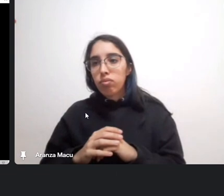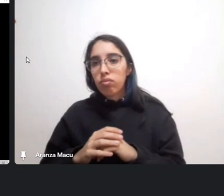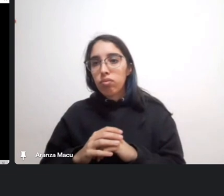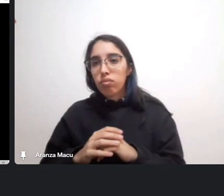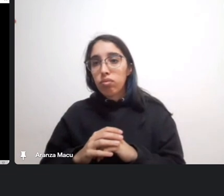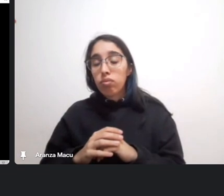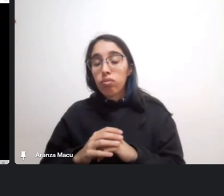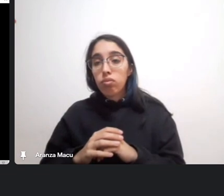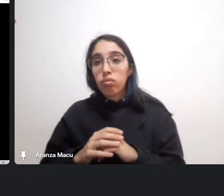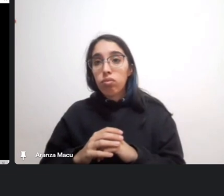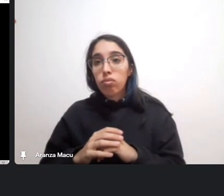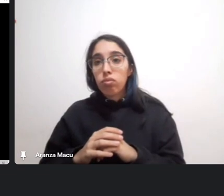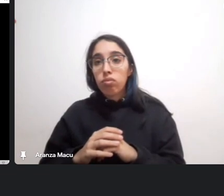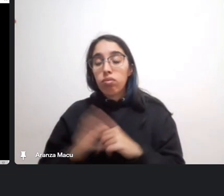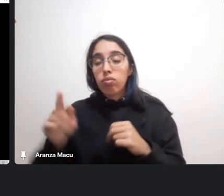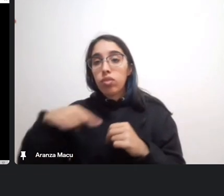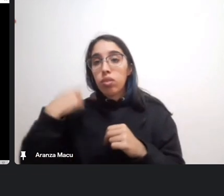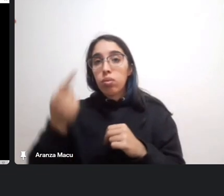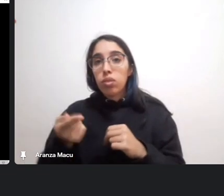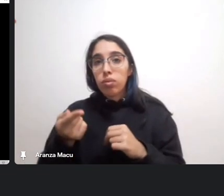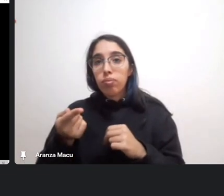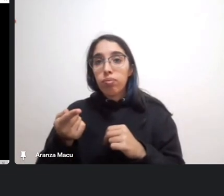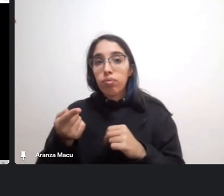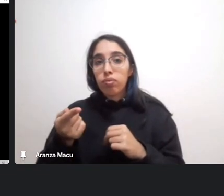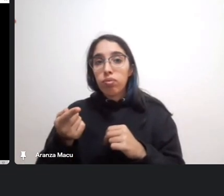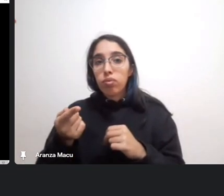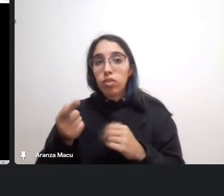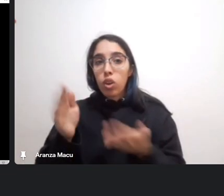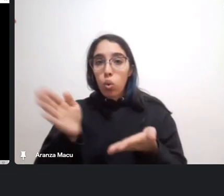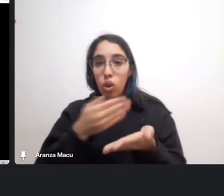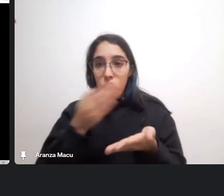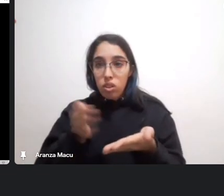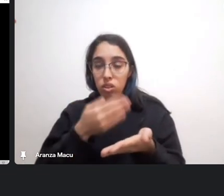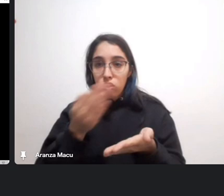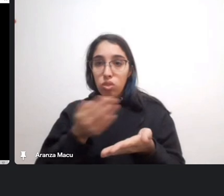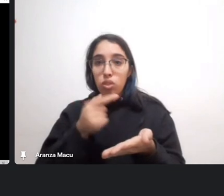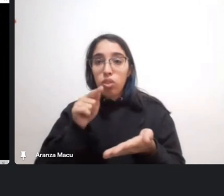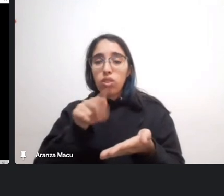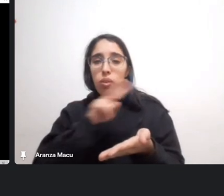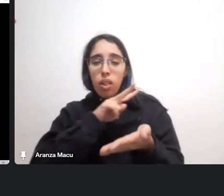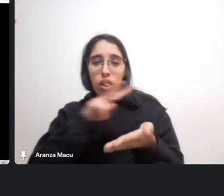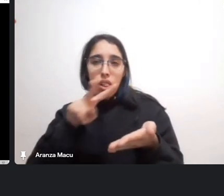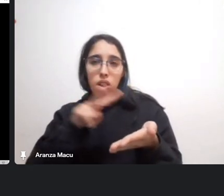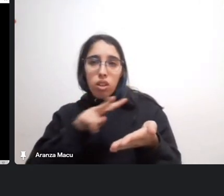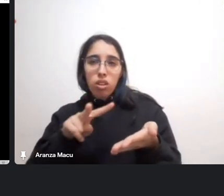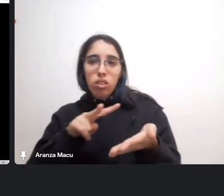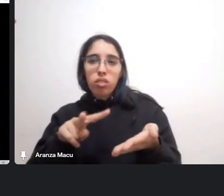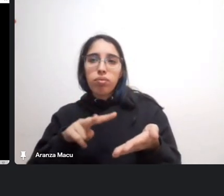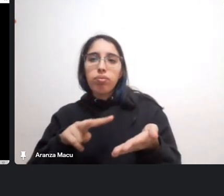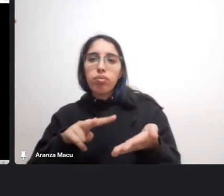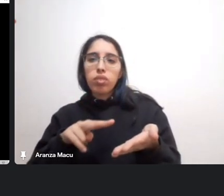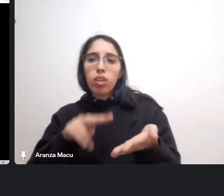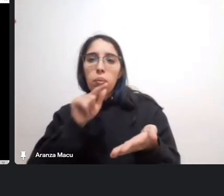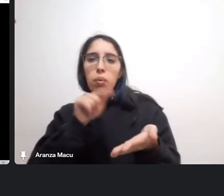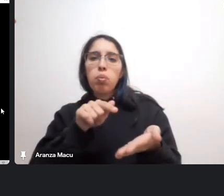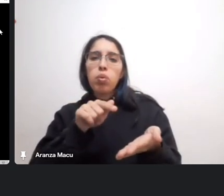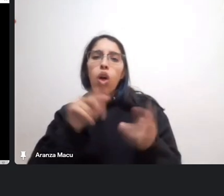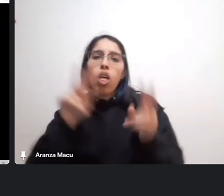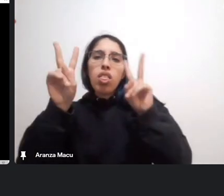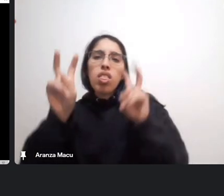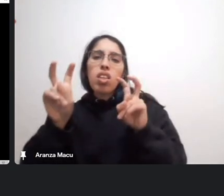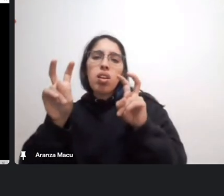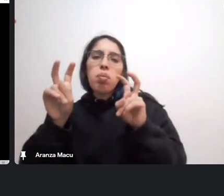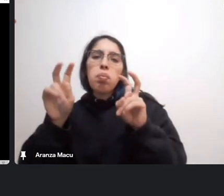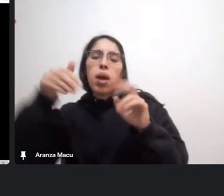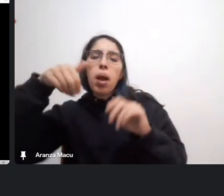Luego, en el cuadernillo, si ustedes siguen leyendo, tenemos algo que se llama matizadores. Y acá se mezcla todo